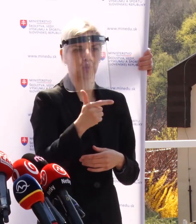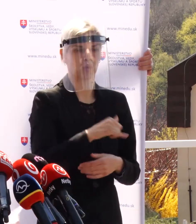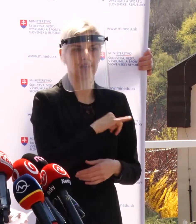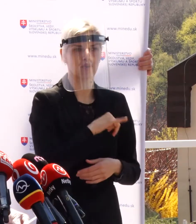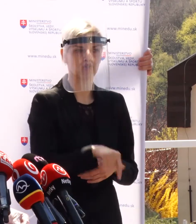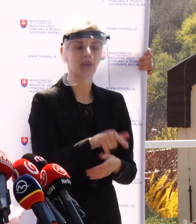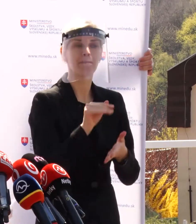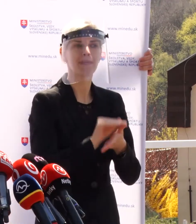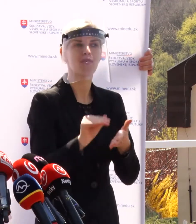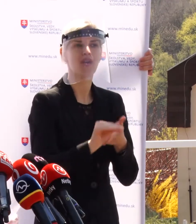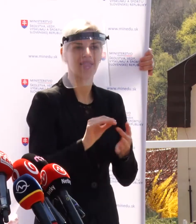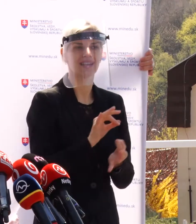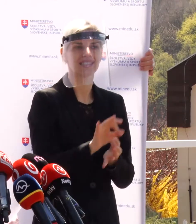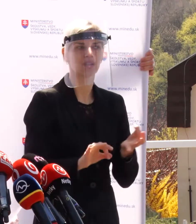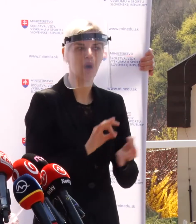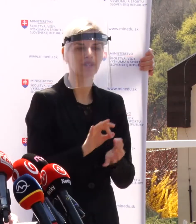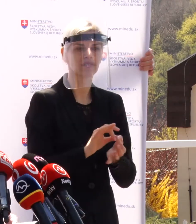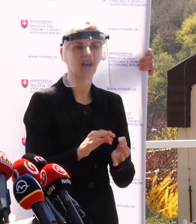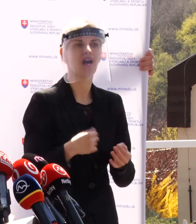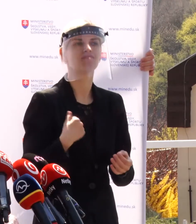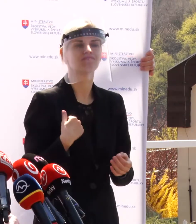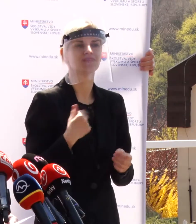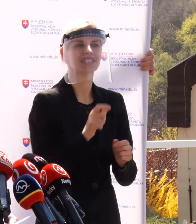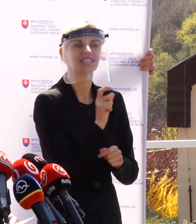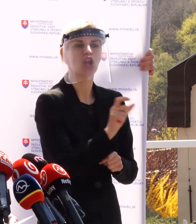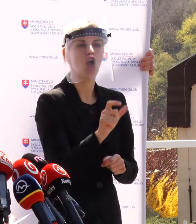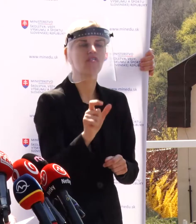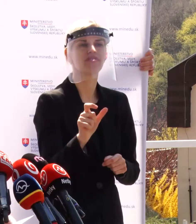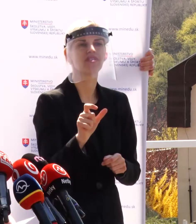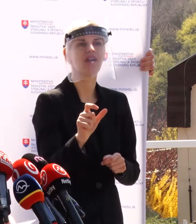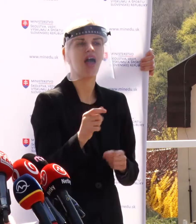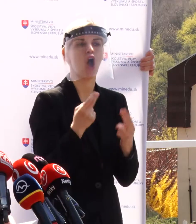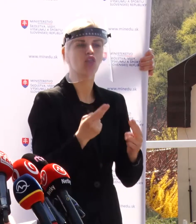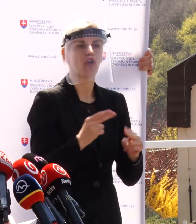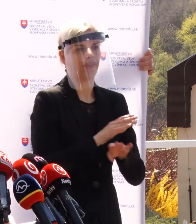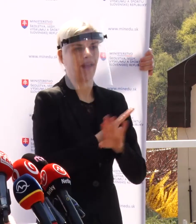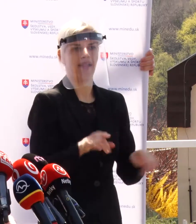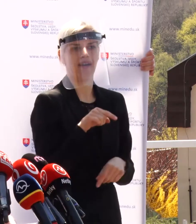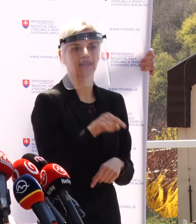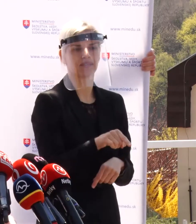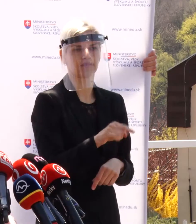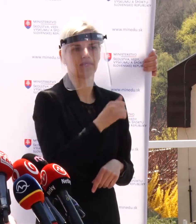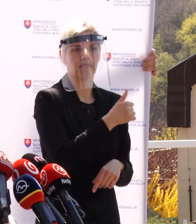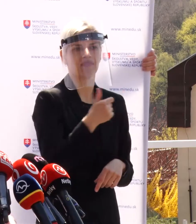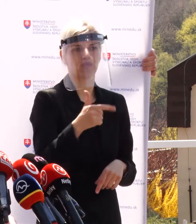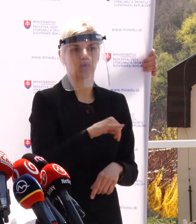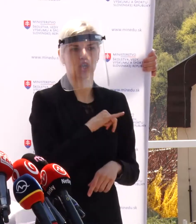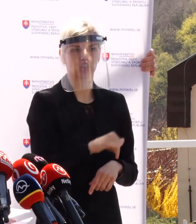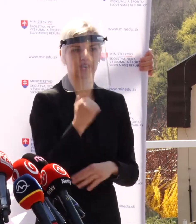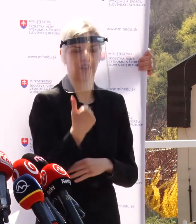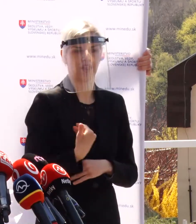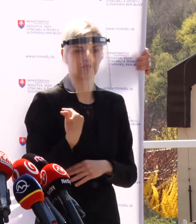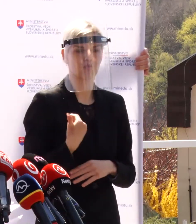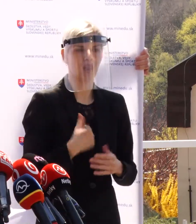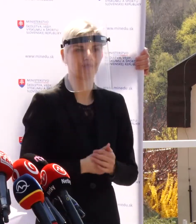tejto mimoriadnej situácii slovné hodnotenie ako jediný spôsob záverečného hodnotenia. Domnievame